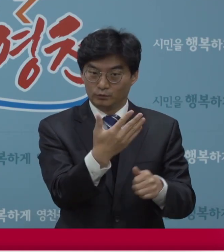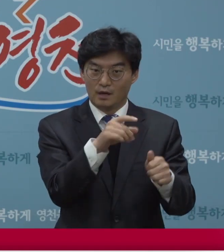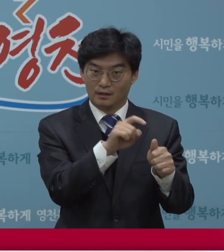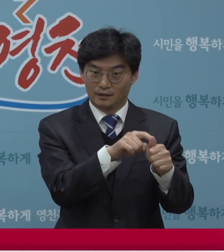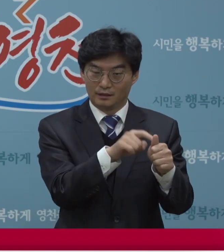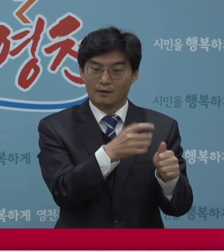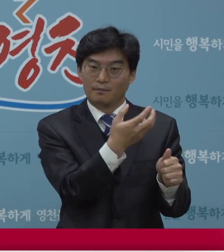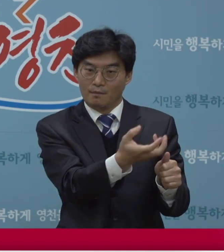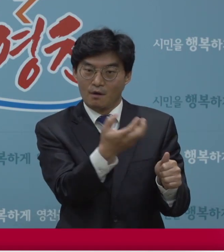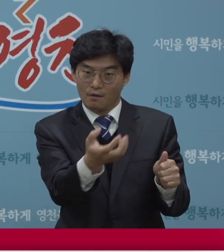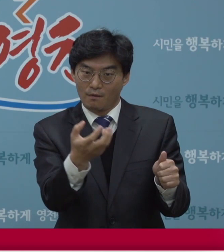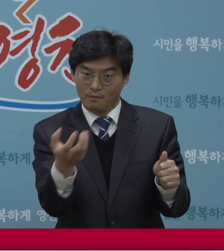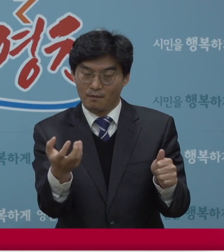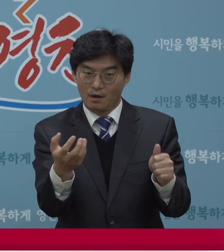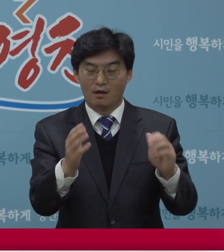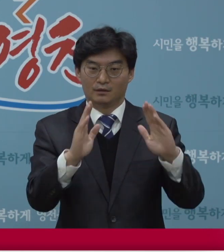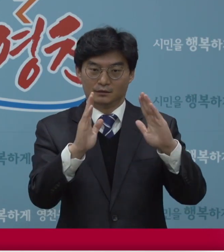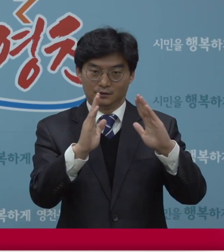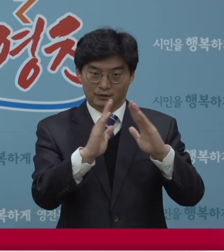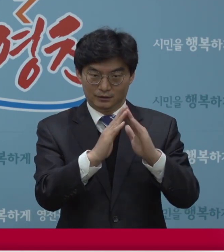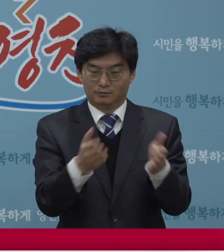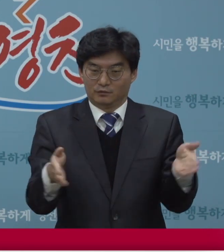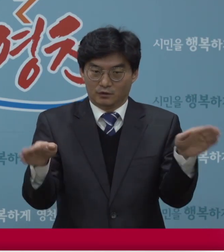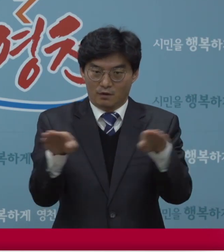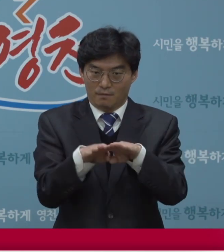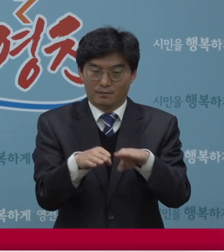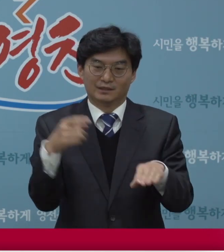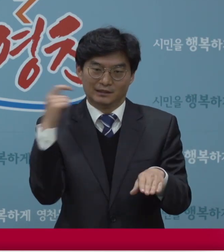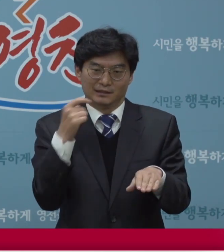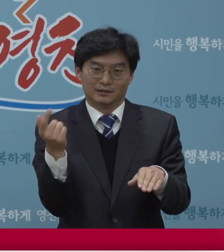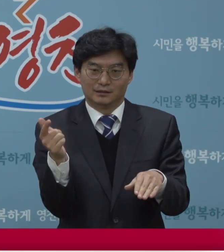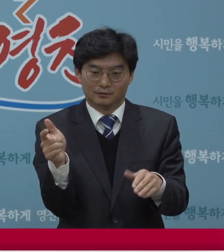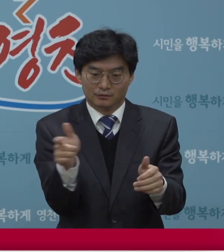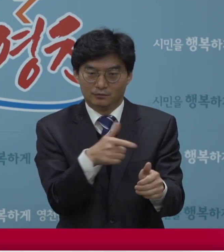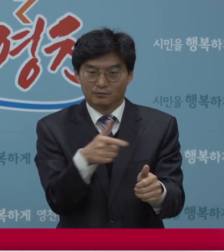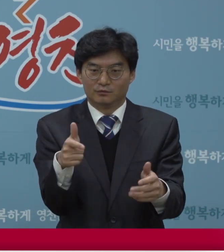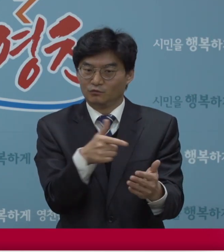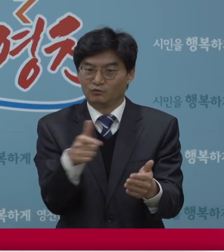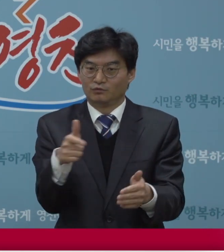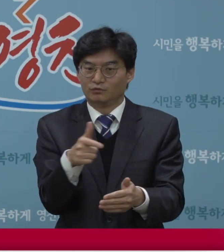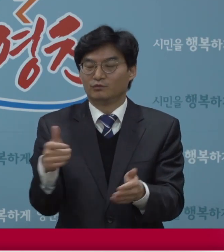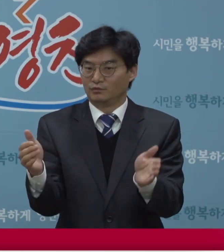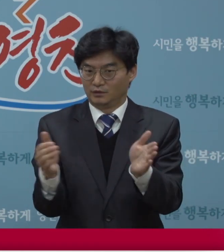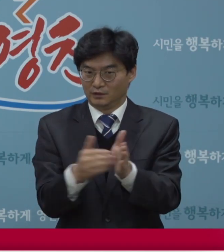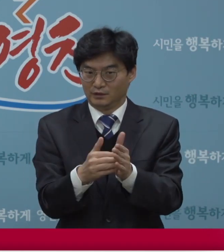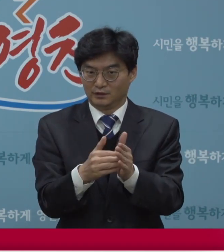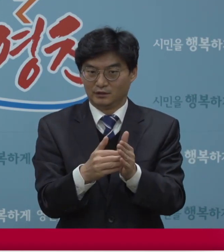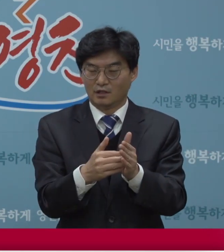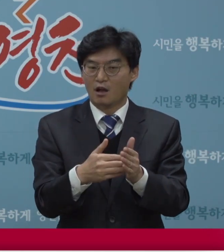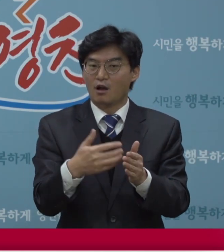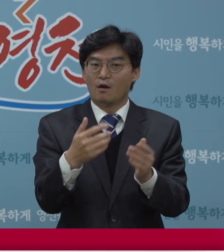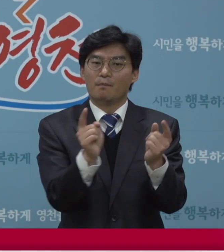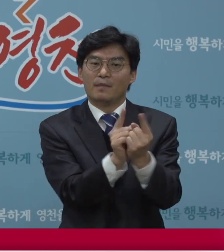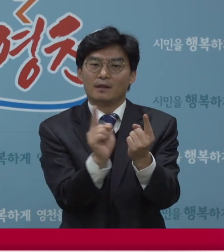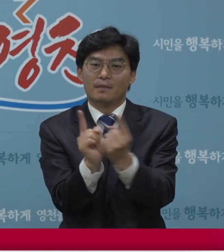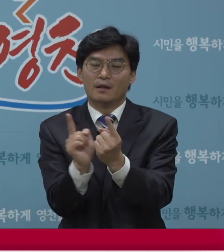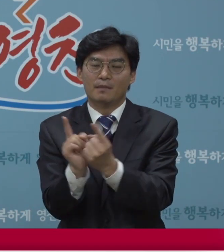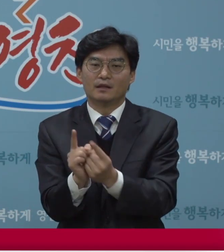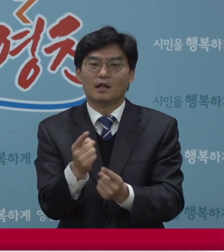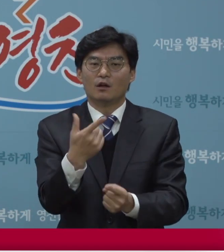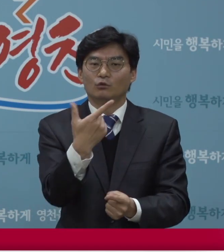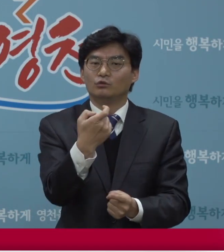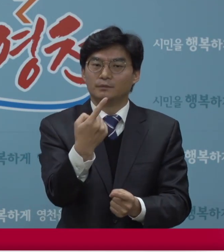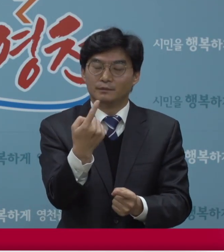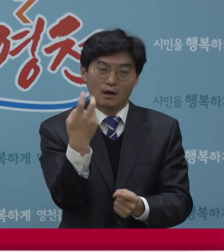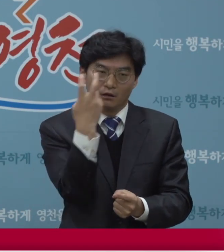이동 동선에 있는 건물 등은 철저히 소독을 하였고 1, 2차 접촉자 61명을 파악해서